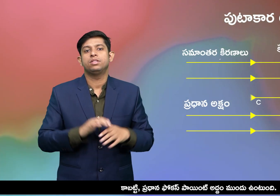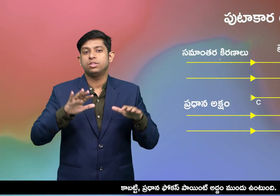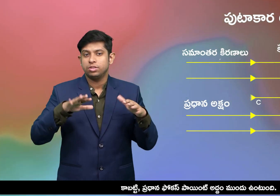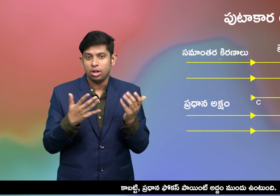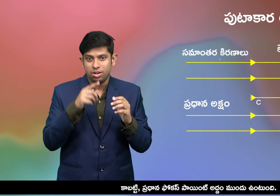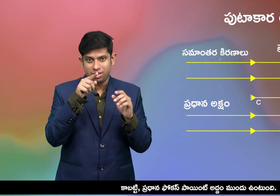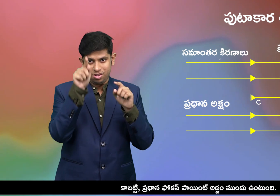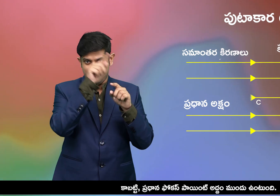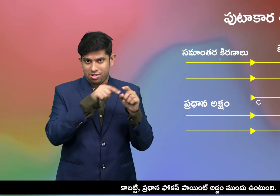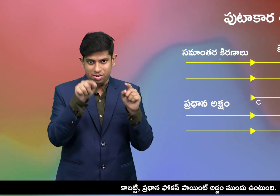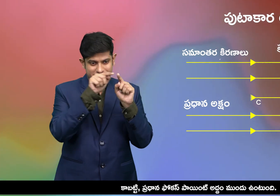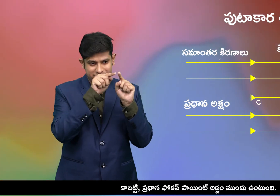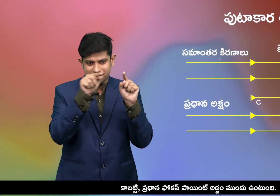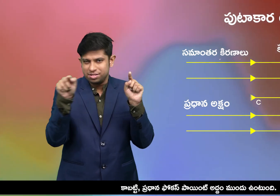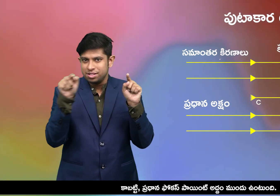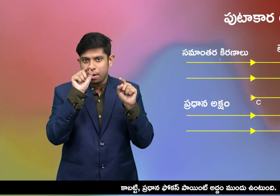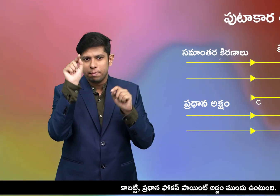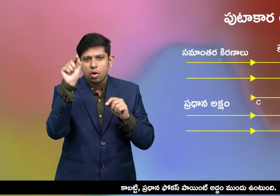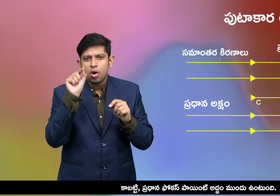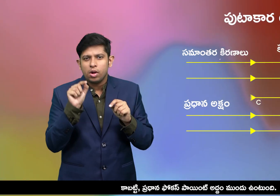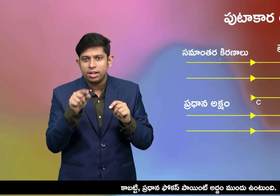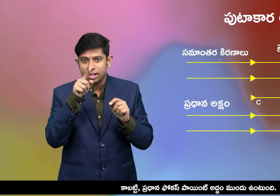కాబట్టి ప్రధాన ఫోకస్ పాయింట్ అద్దం ముందు ఉంటుంది.